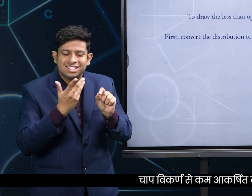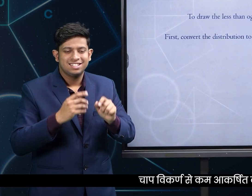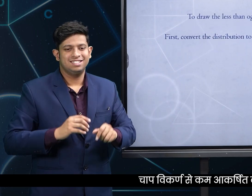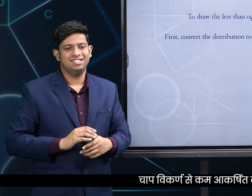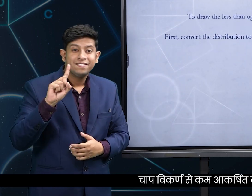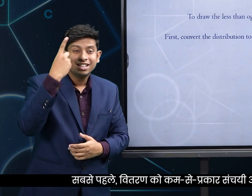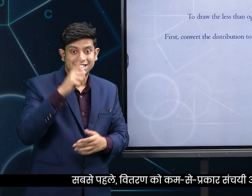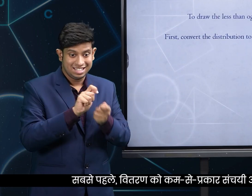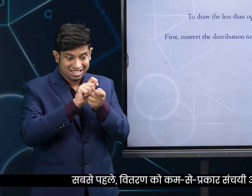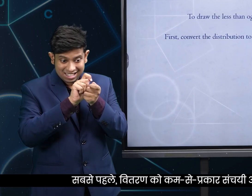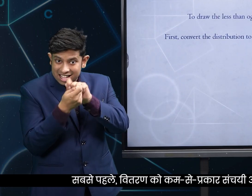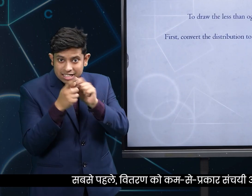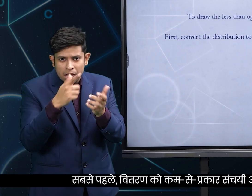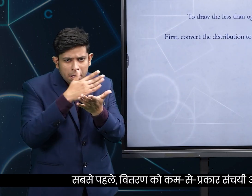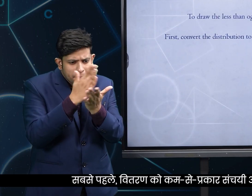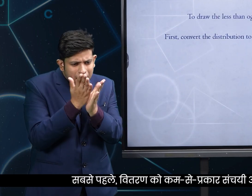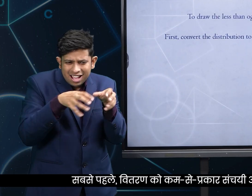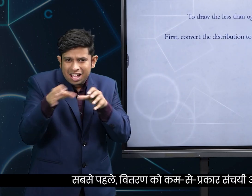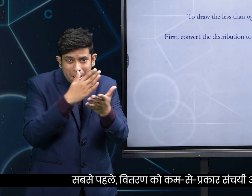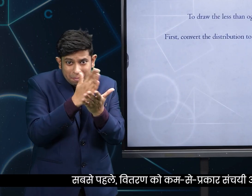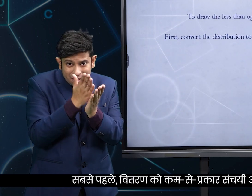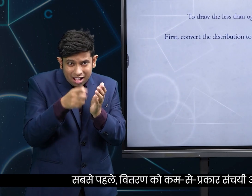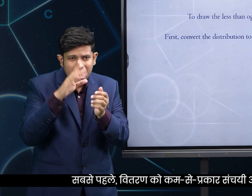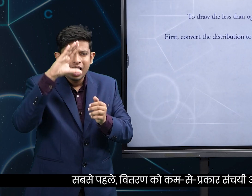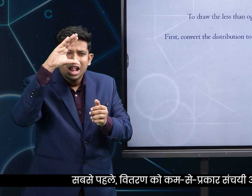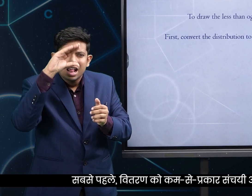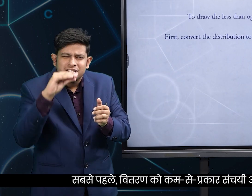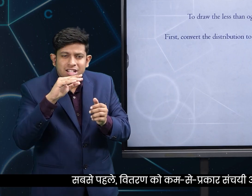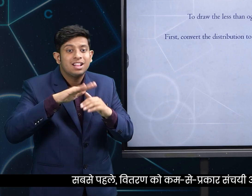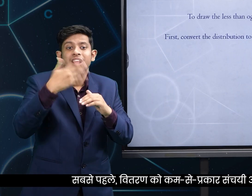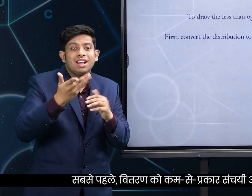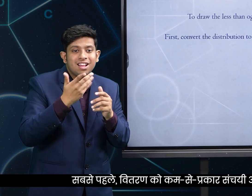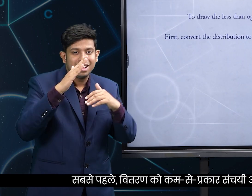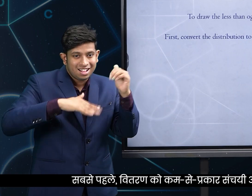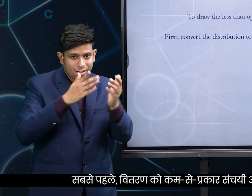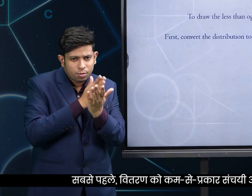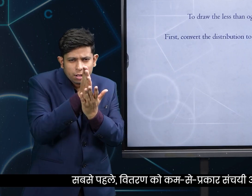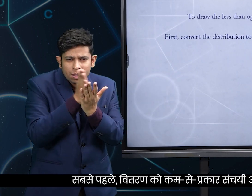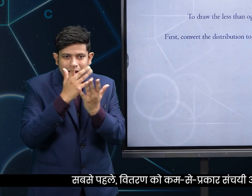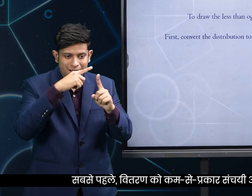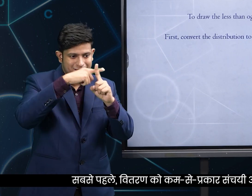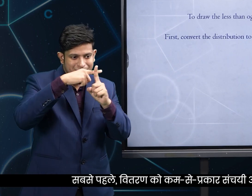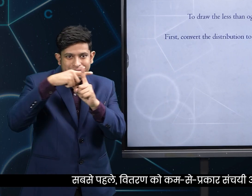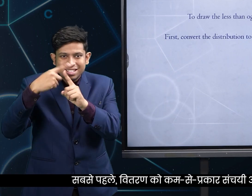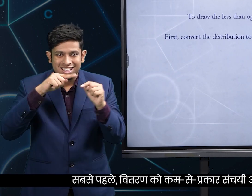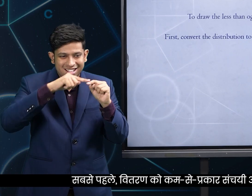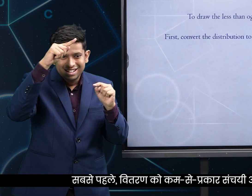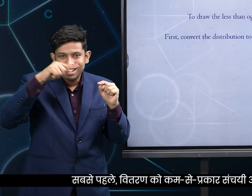लिए सबसे पहले वितरण को कम से प्रकार संचयी आवृत्ति वितरण में परिवर्तित